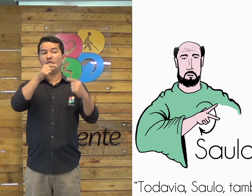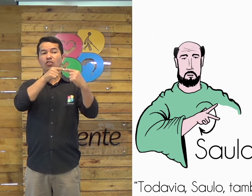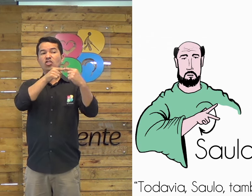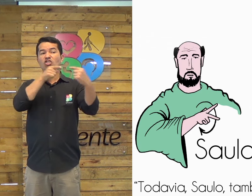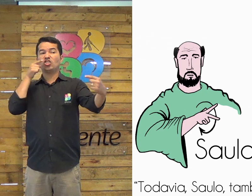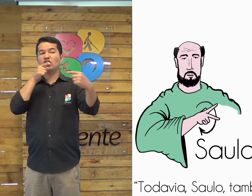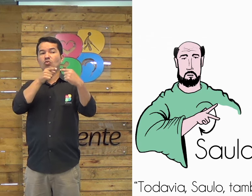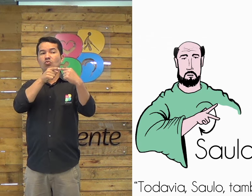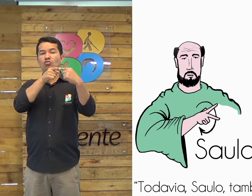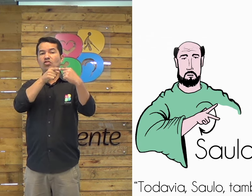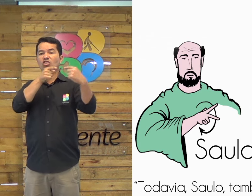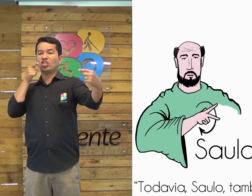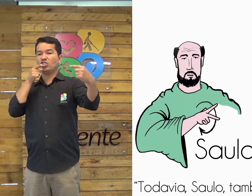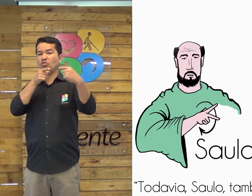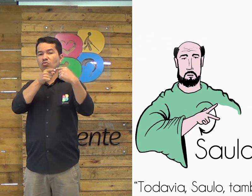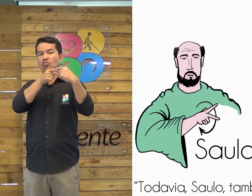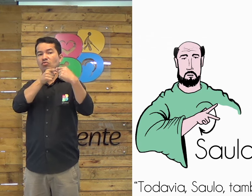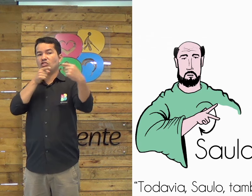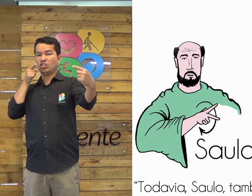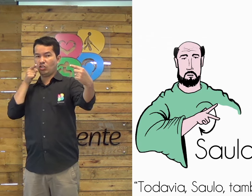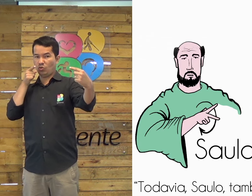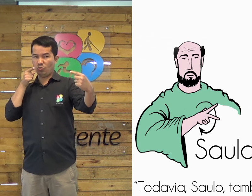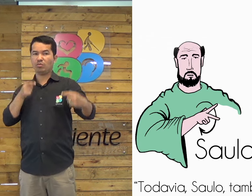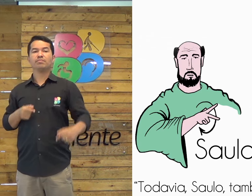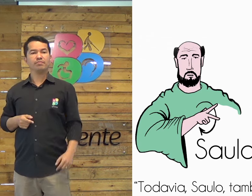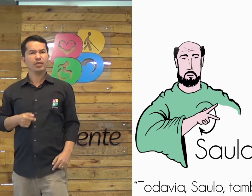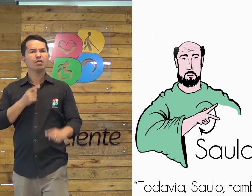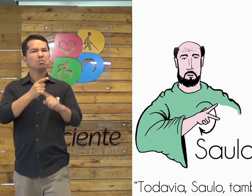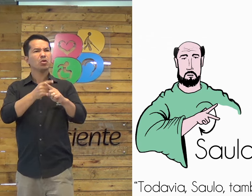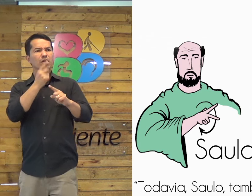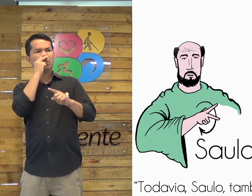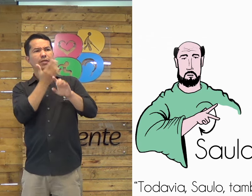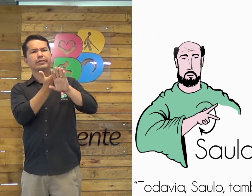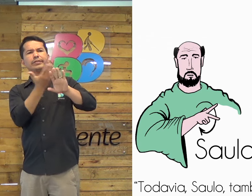para gentios. Esse é o nome de